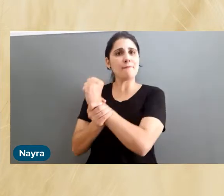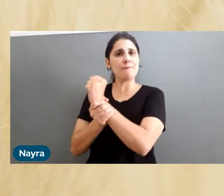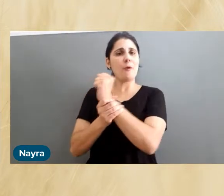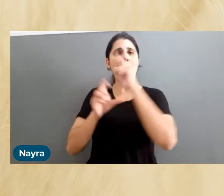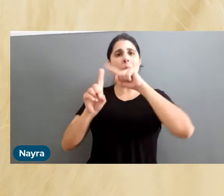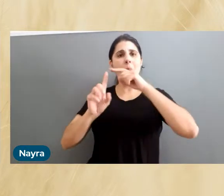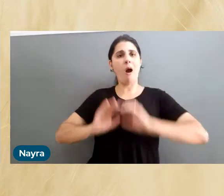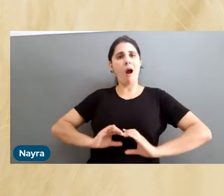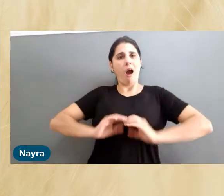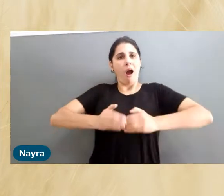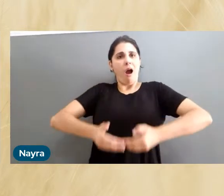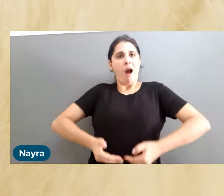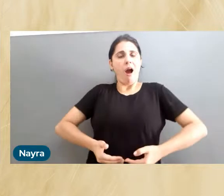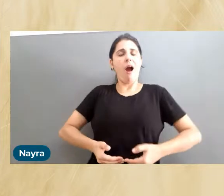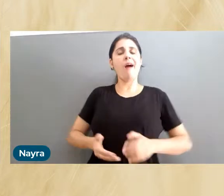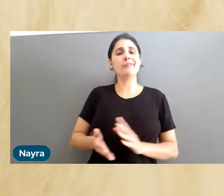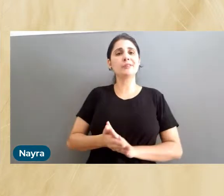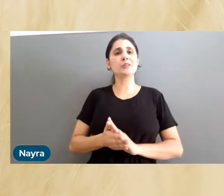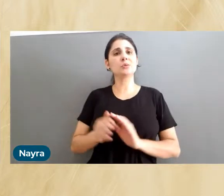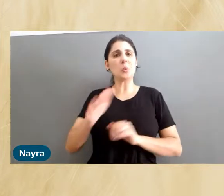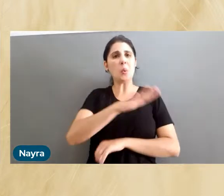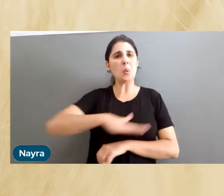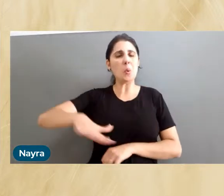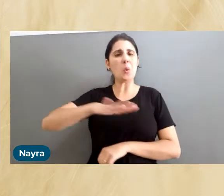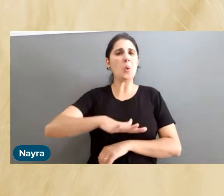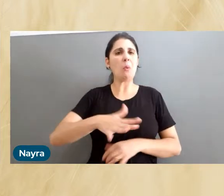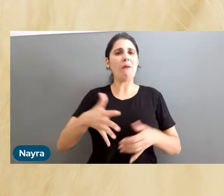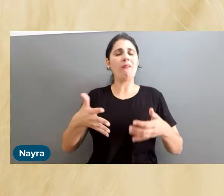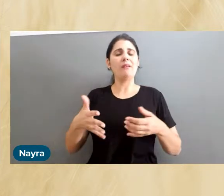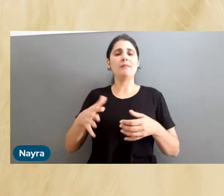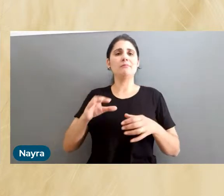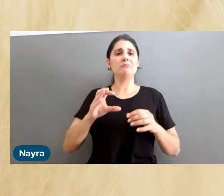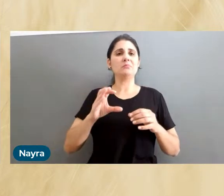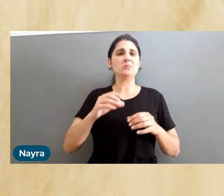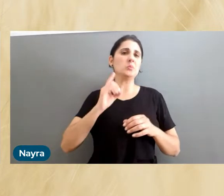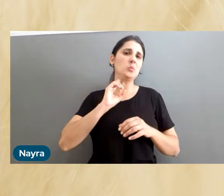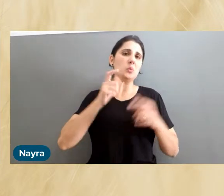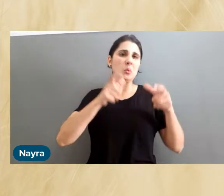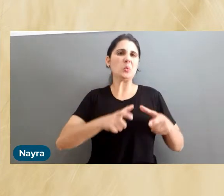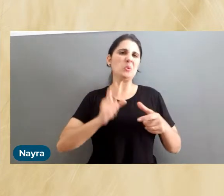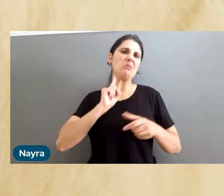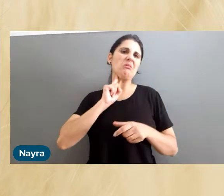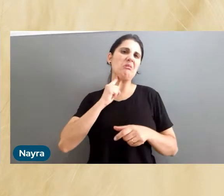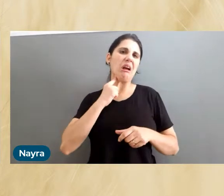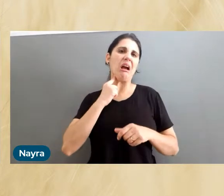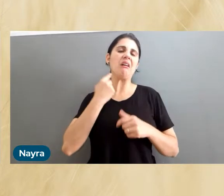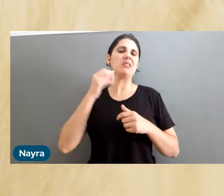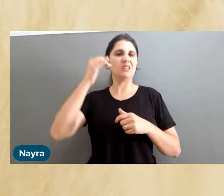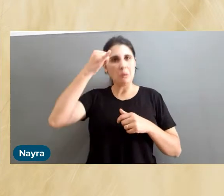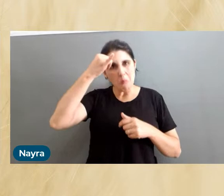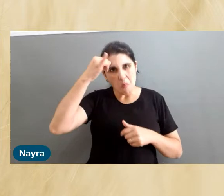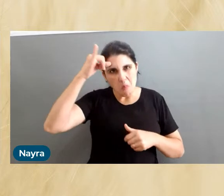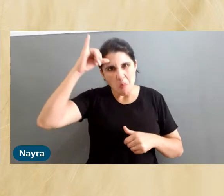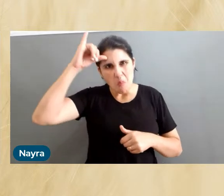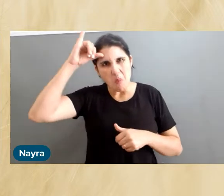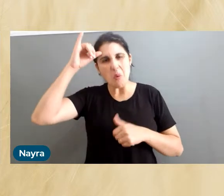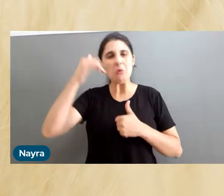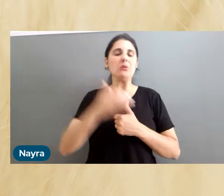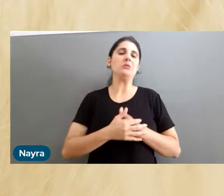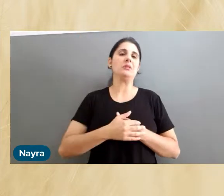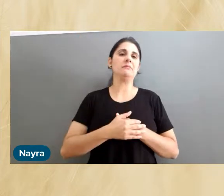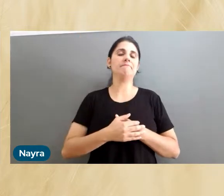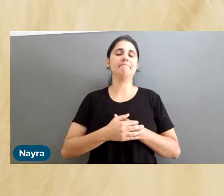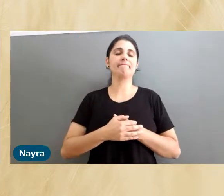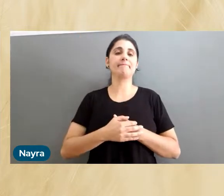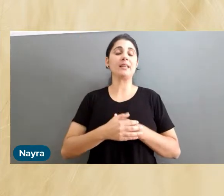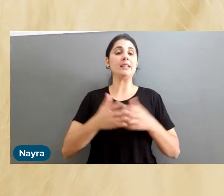Jesus nasce. A lição de Jesus na manjedoura é de profunda importância para nós. Porque Jesus transforma